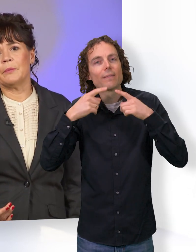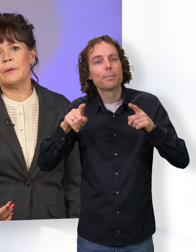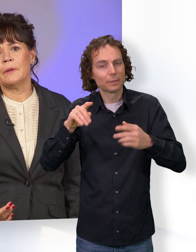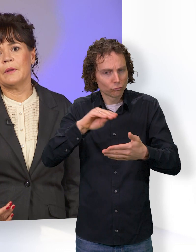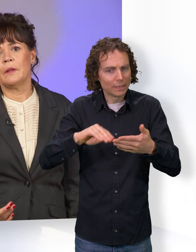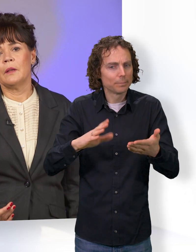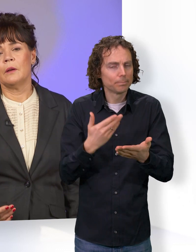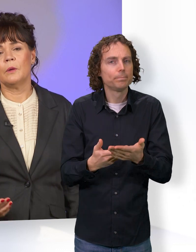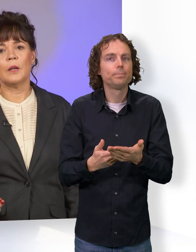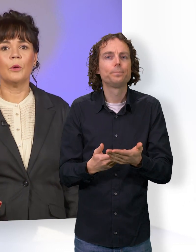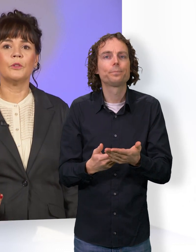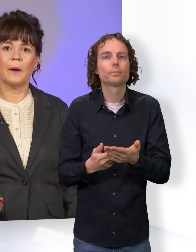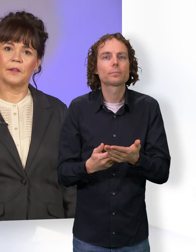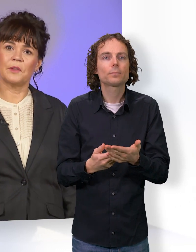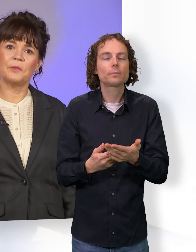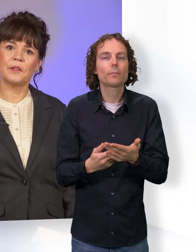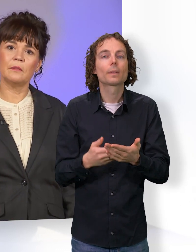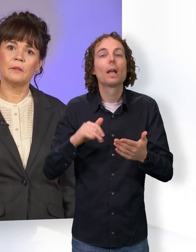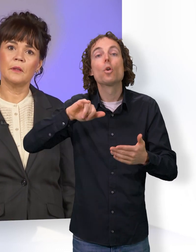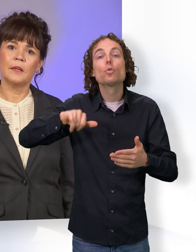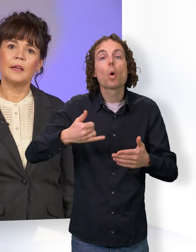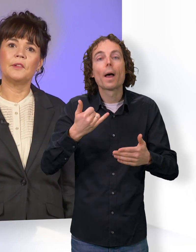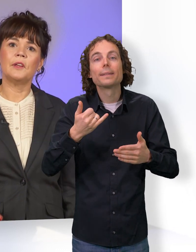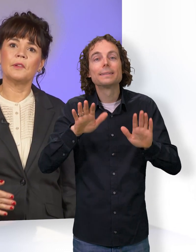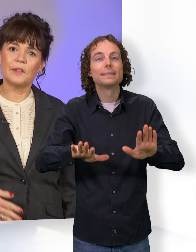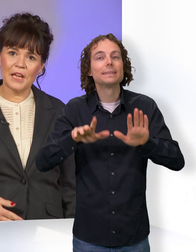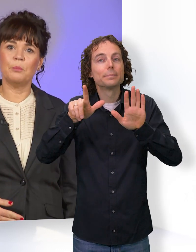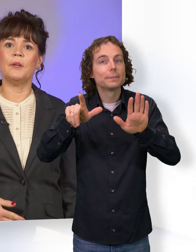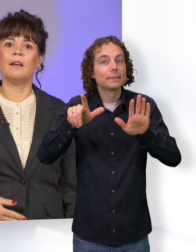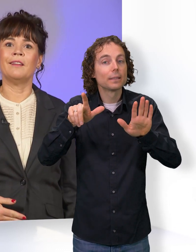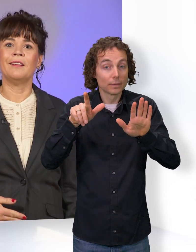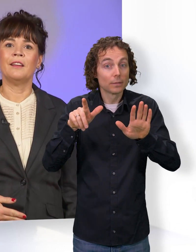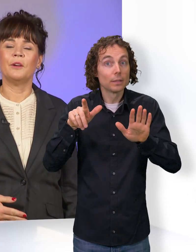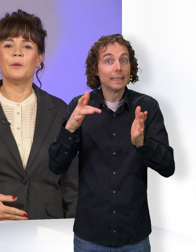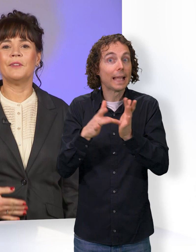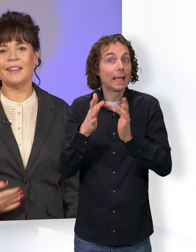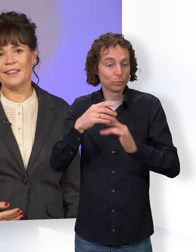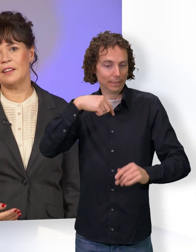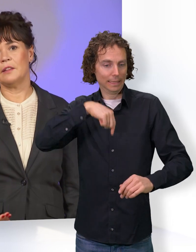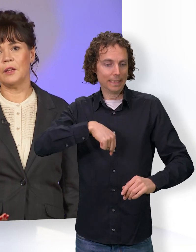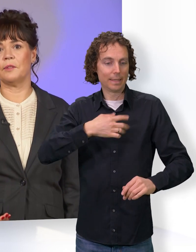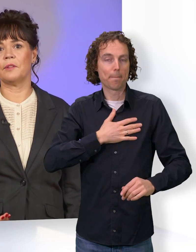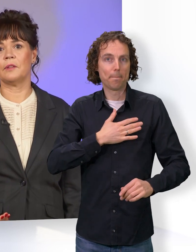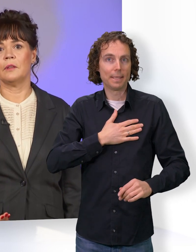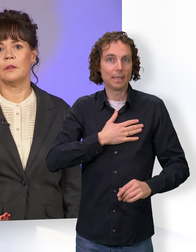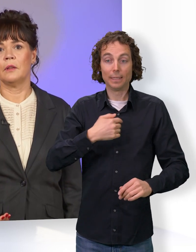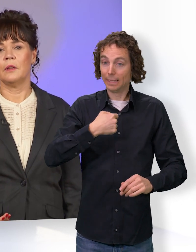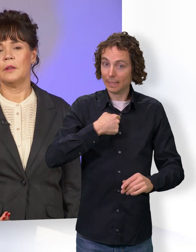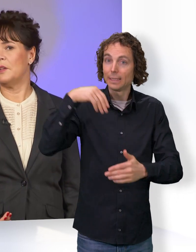beschrieben. Und laut Johannes 17 ist Jesus in mir und ich in